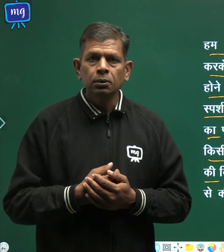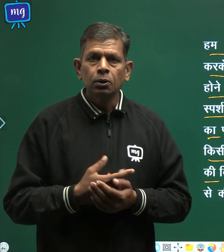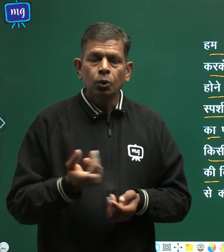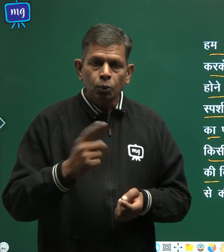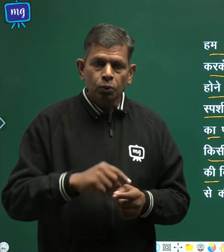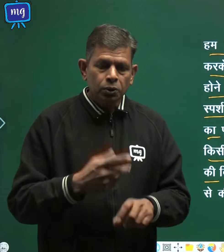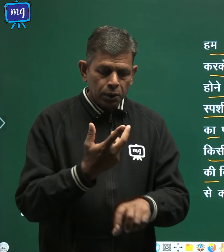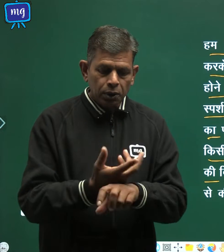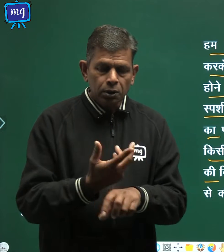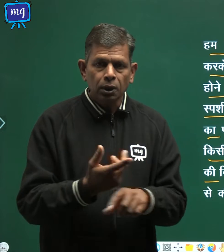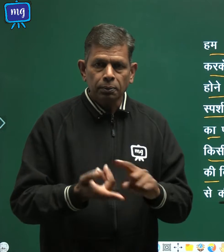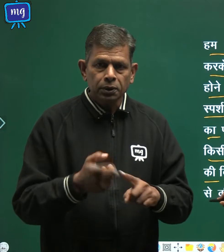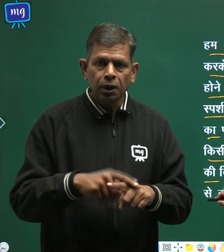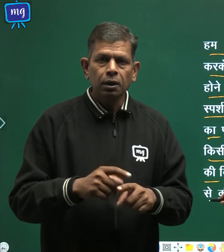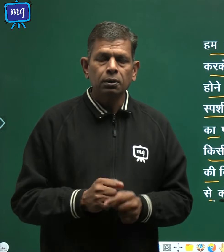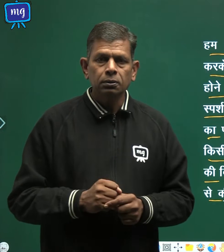उसके ताप से